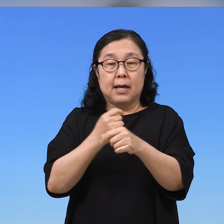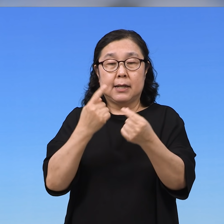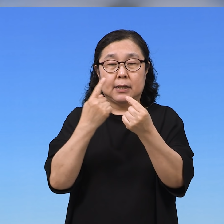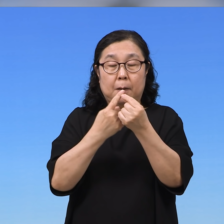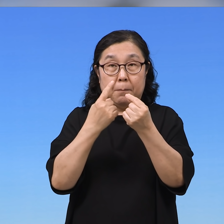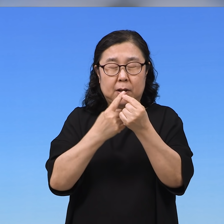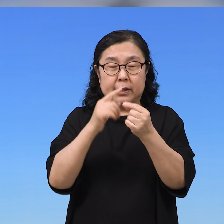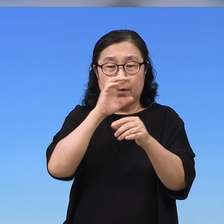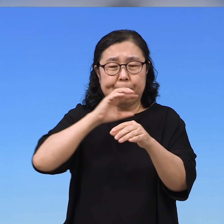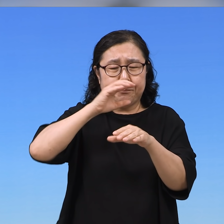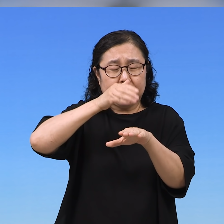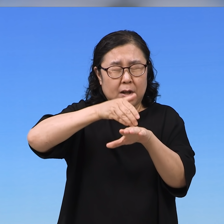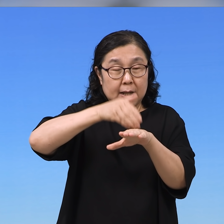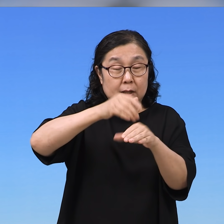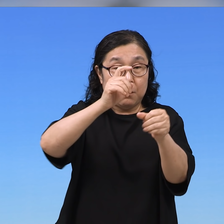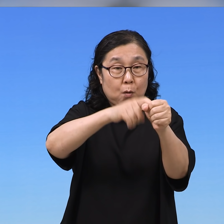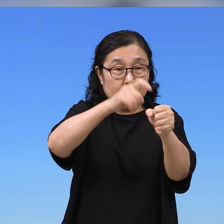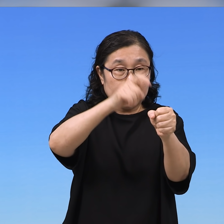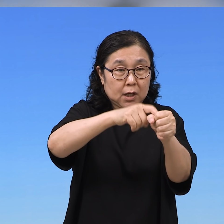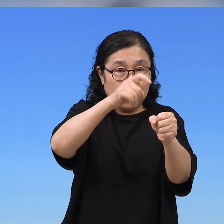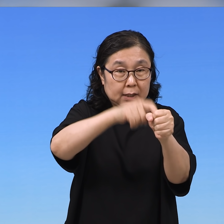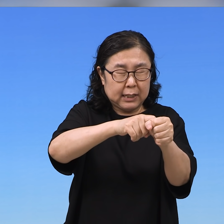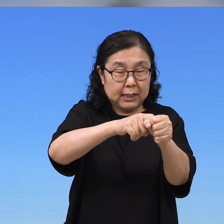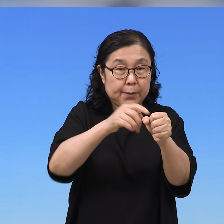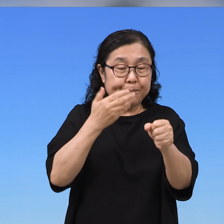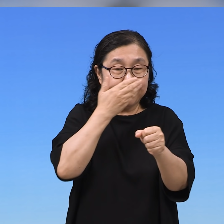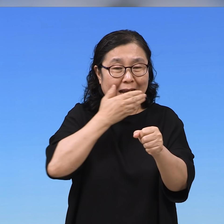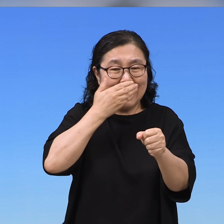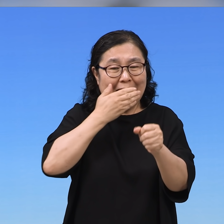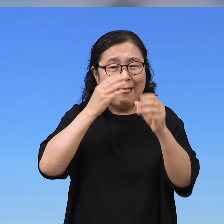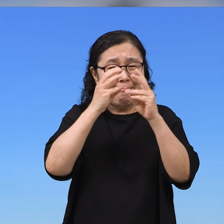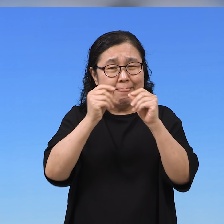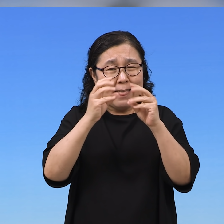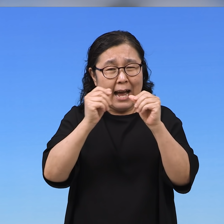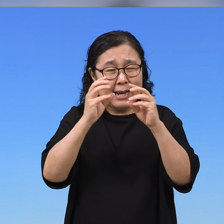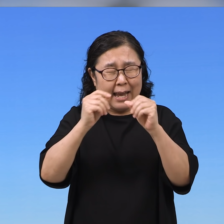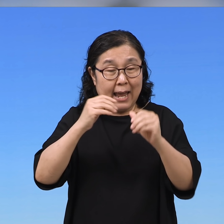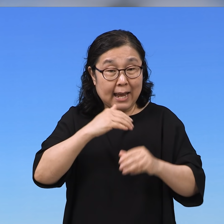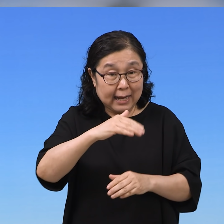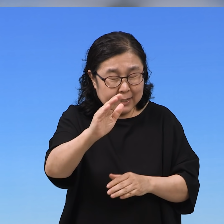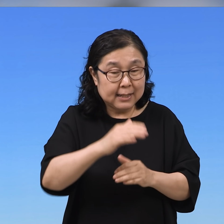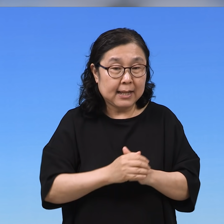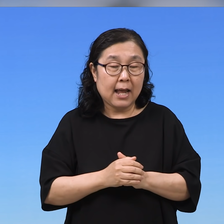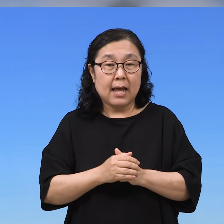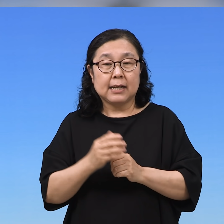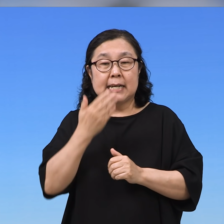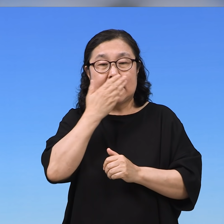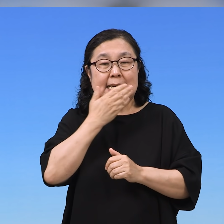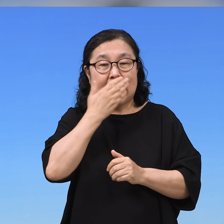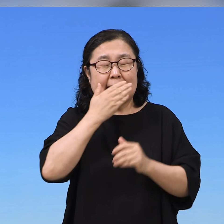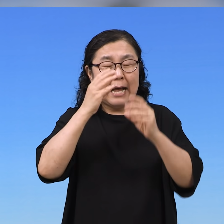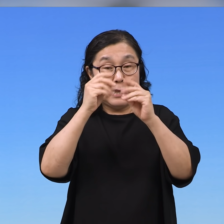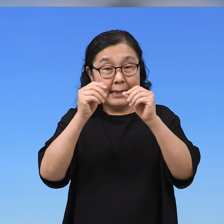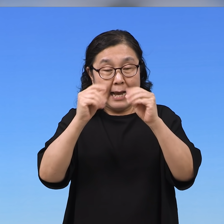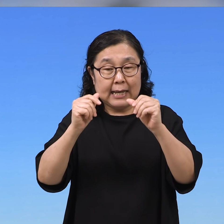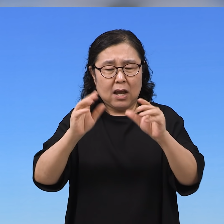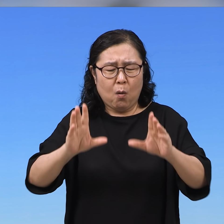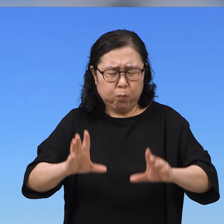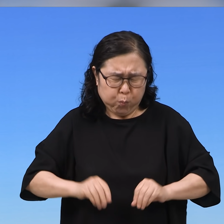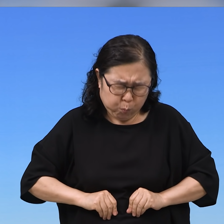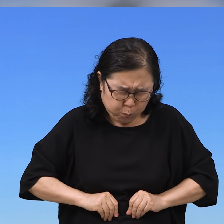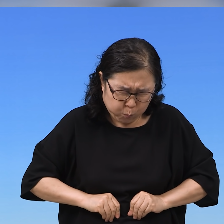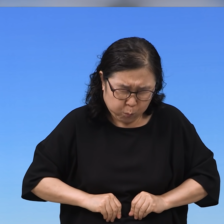번째 연단은 그렇게 목적지 가나안에 도달했더니 그런 그 적과 꿀이 흐른다는 가나안이